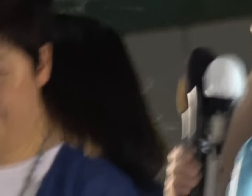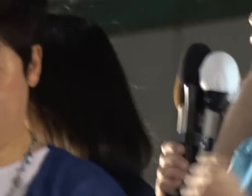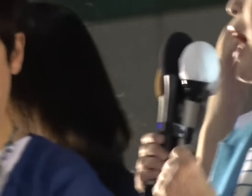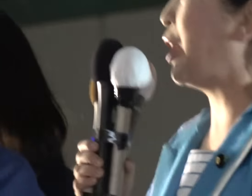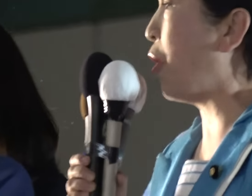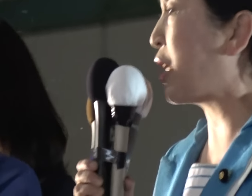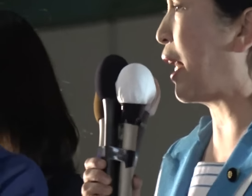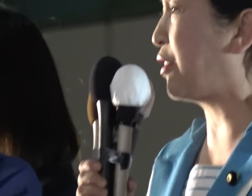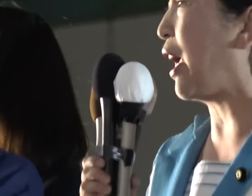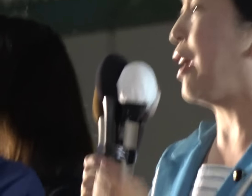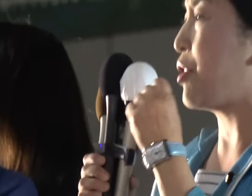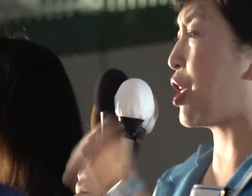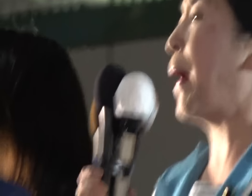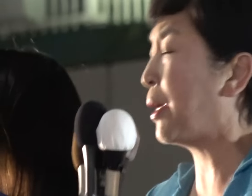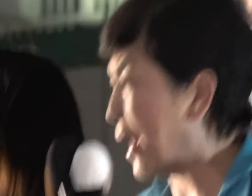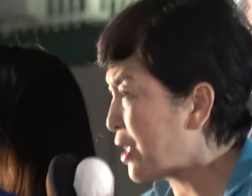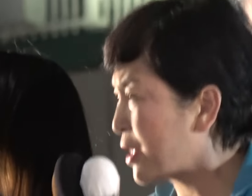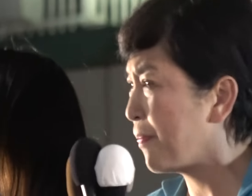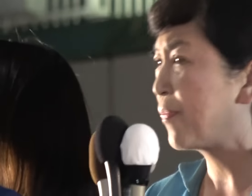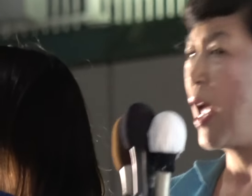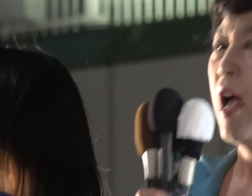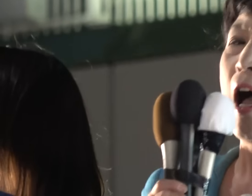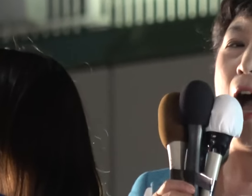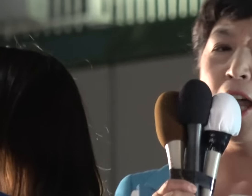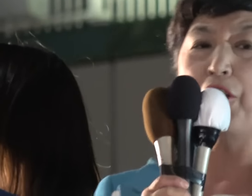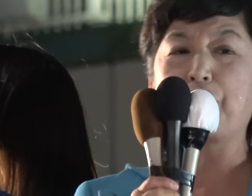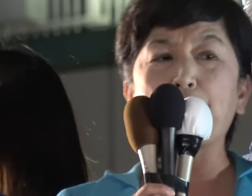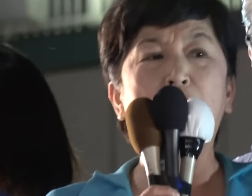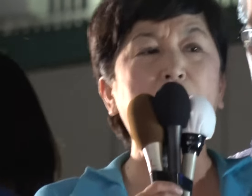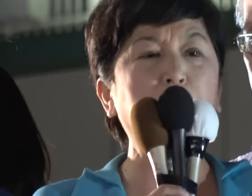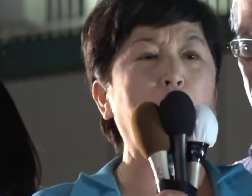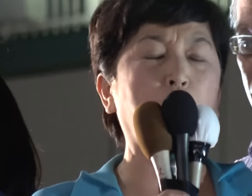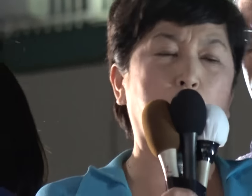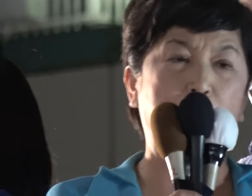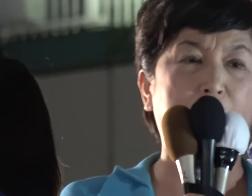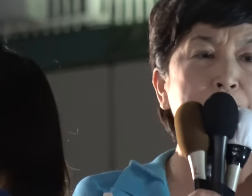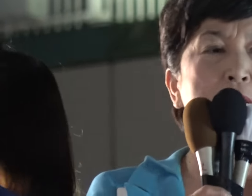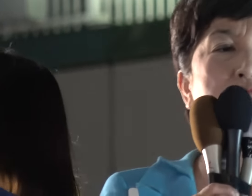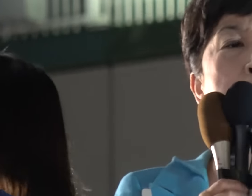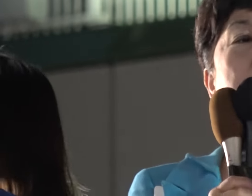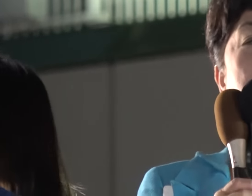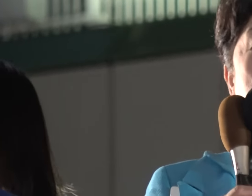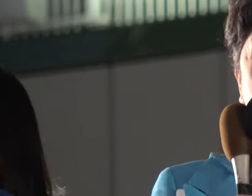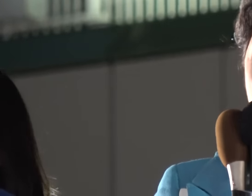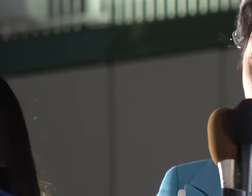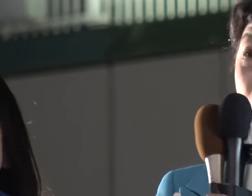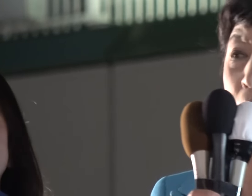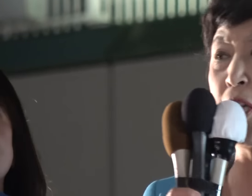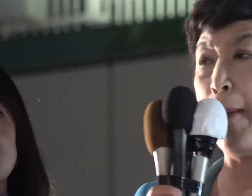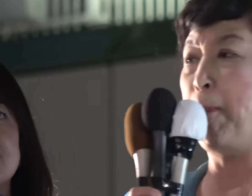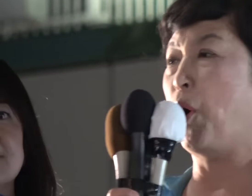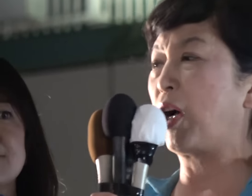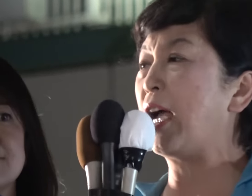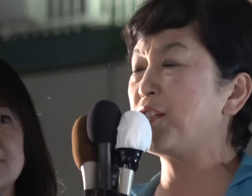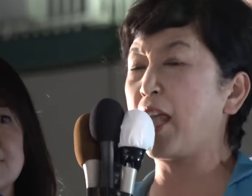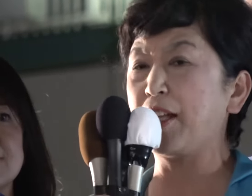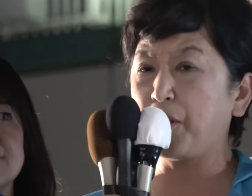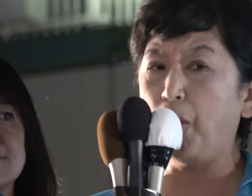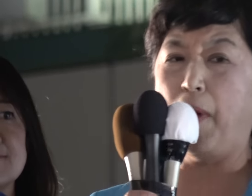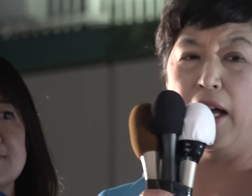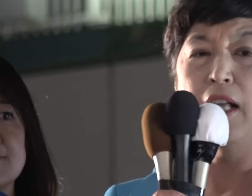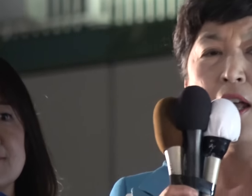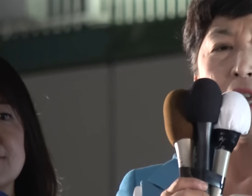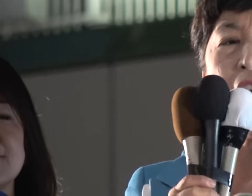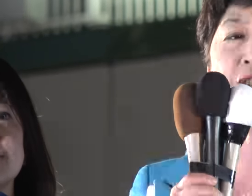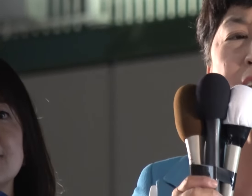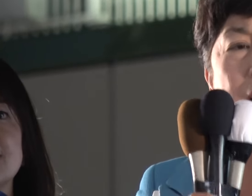は破壊をされてしまいます。ある女性候補は自民党日本国憲法改正